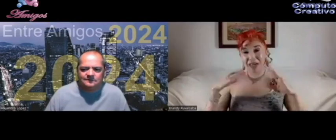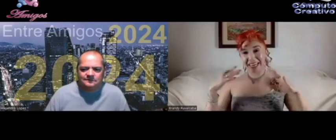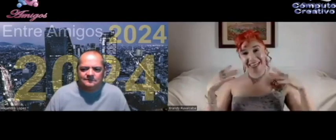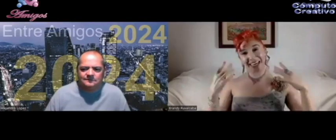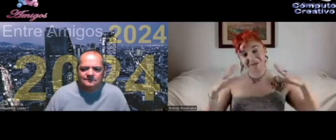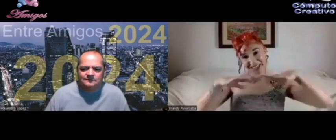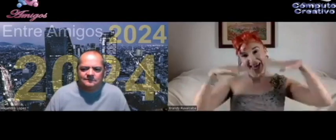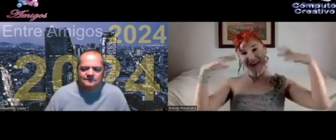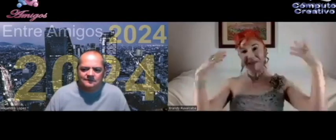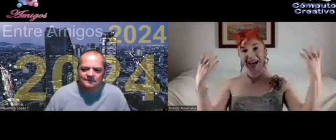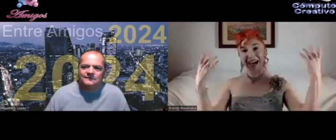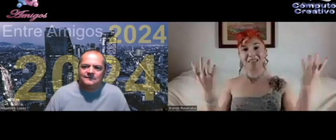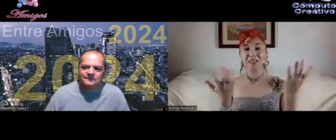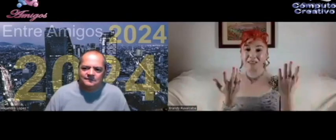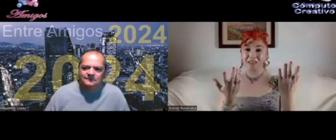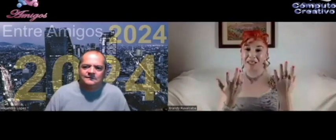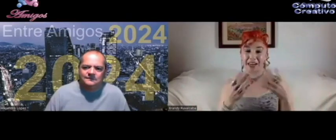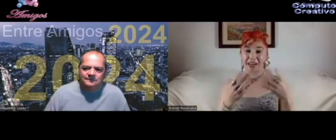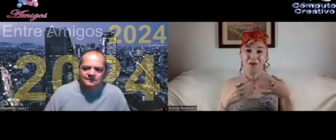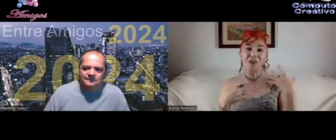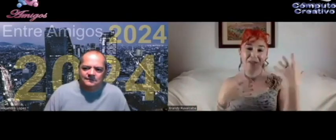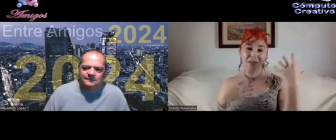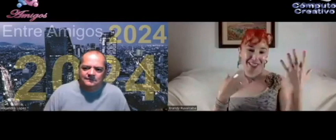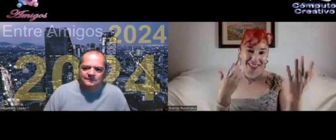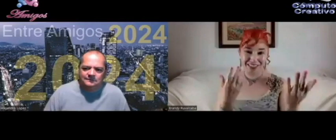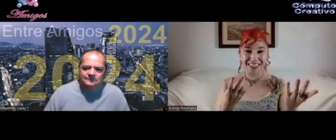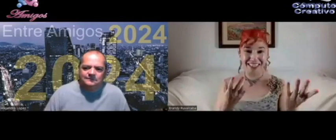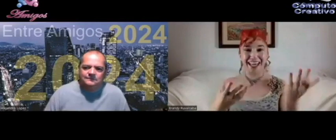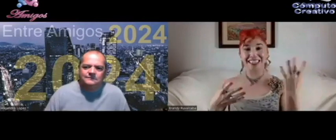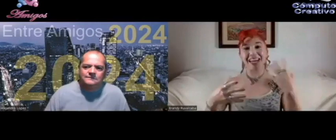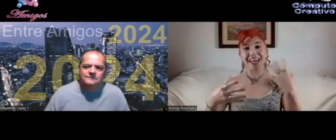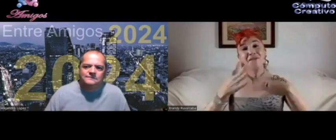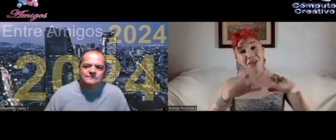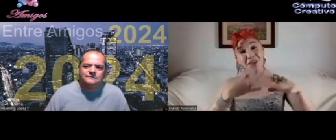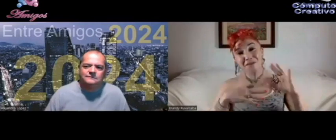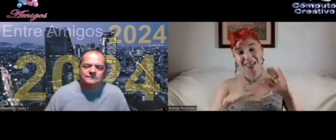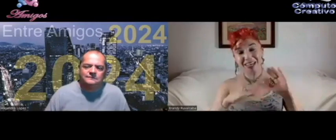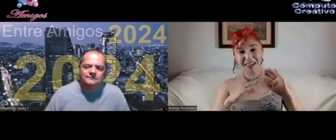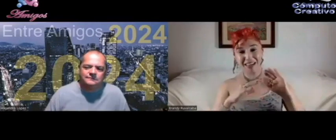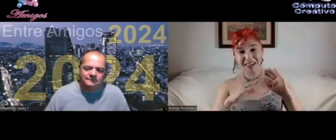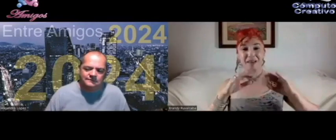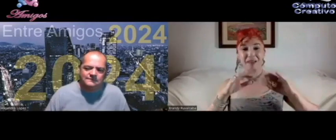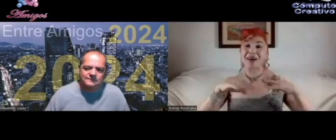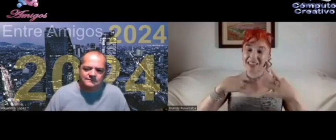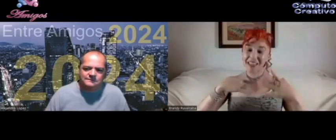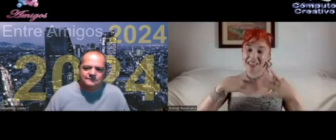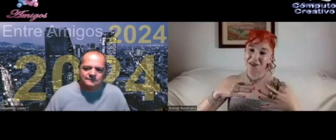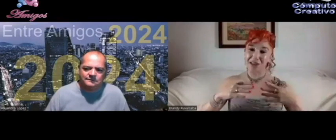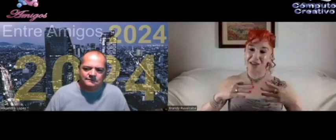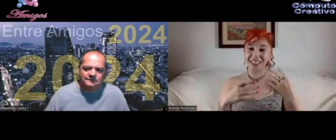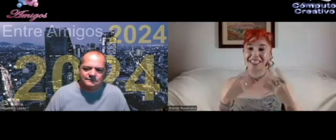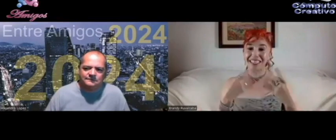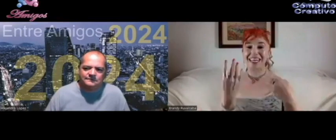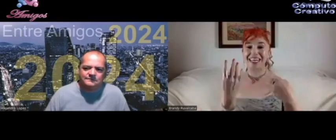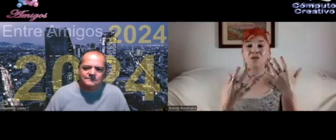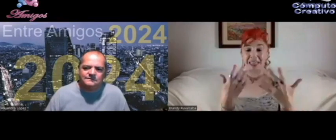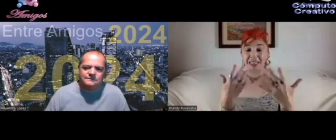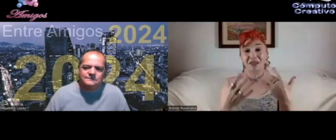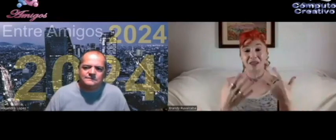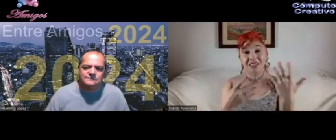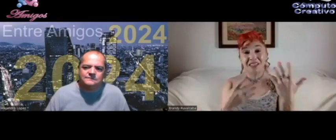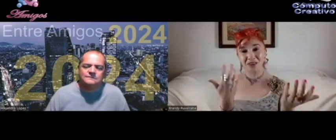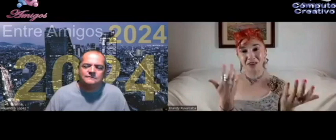poder incrementar más mis espectáculos, mis presentaciones de danza, poder poner también parte de mis coreografías que sean con